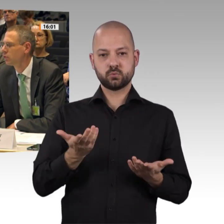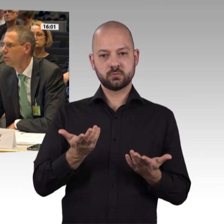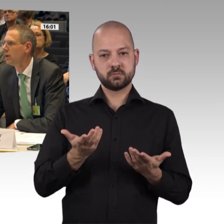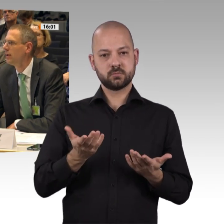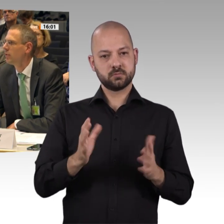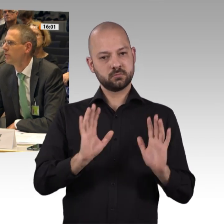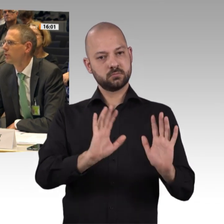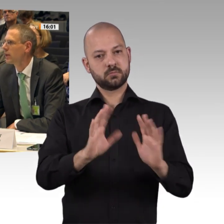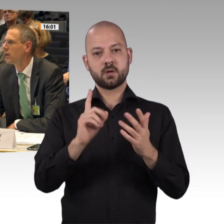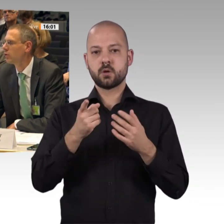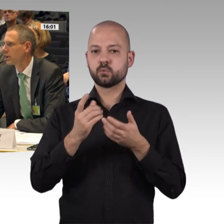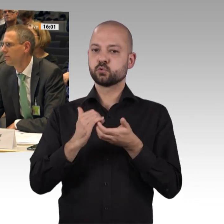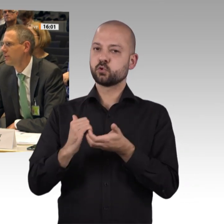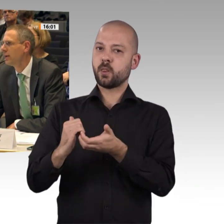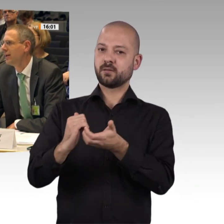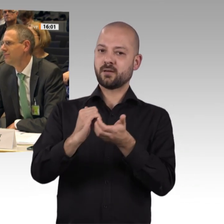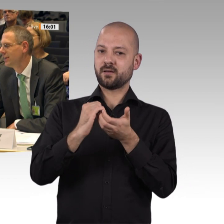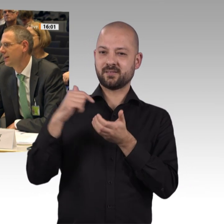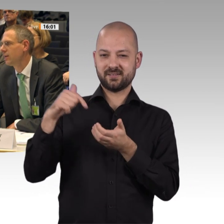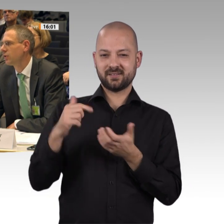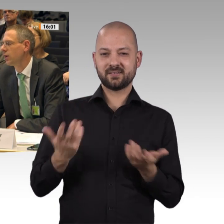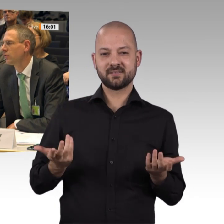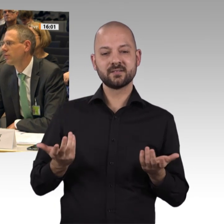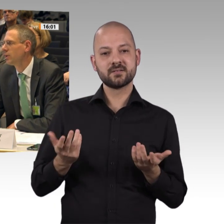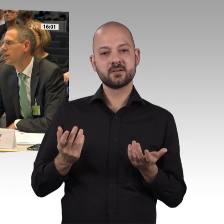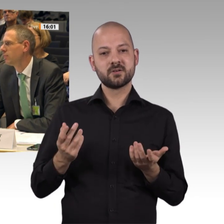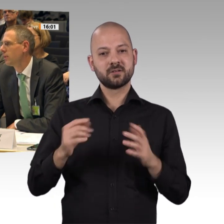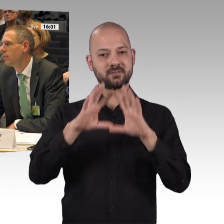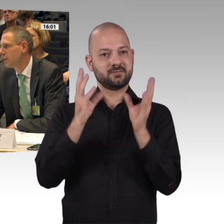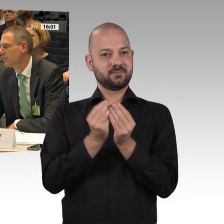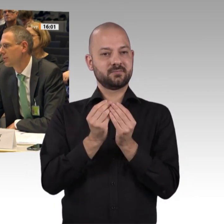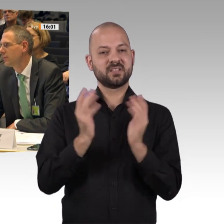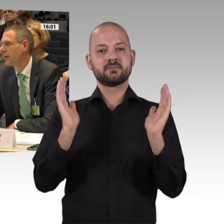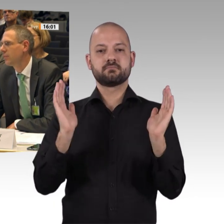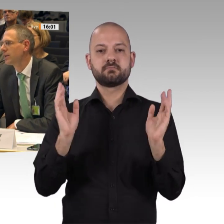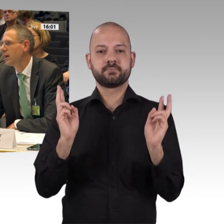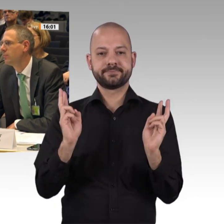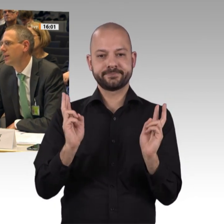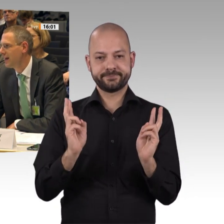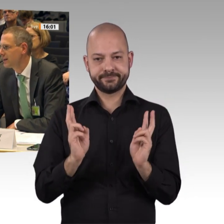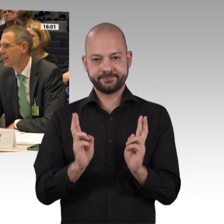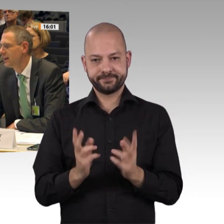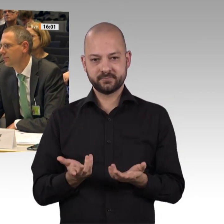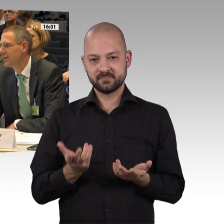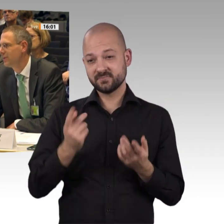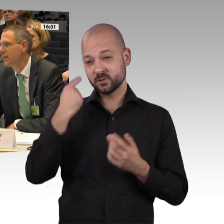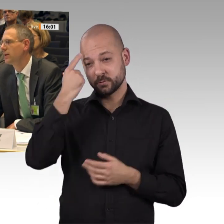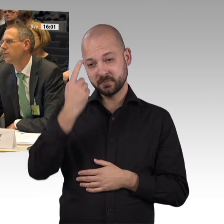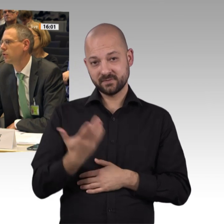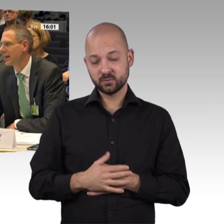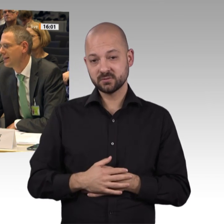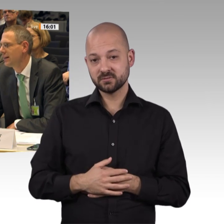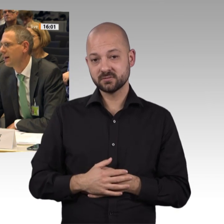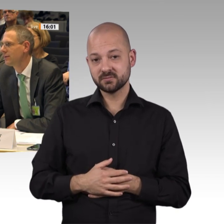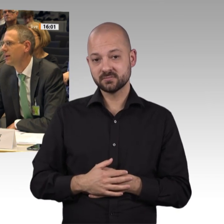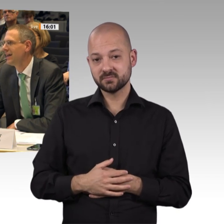gehört dazu, wenn man so eine Regelung trifft. Wir gehen davon aus, dass man eben mittelfristig eher mit einer 500 Millionen als mit weniger